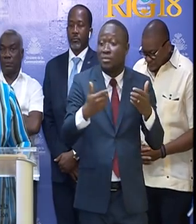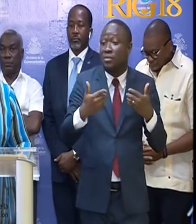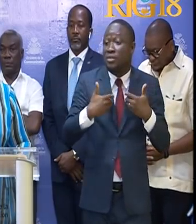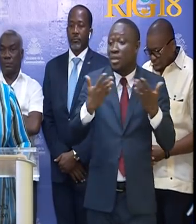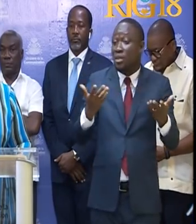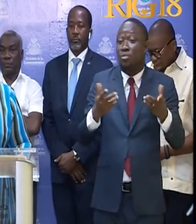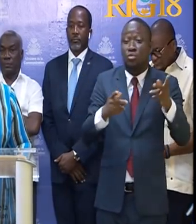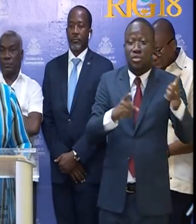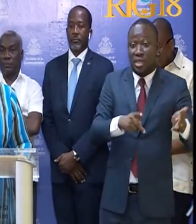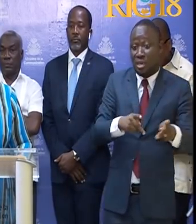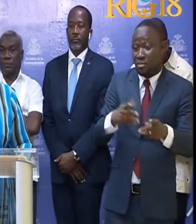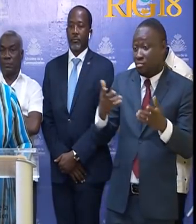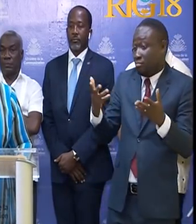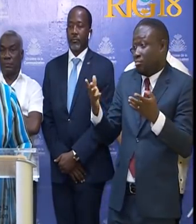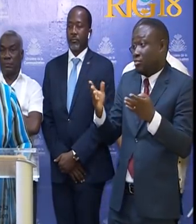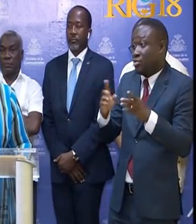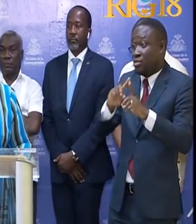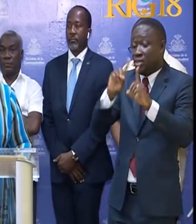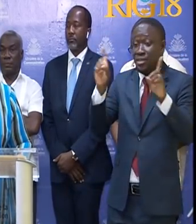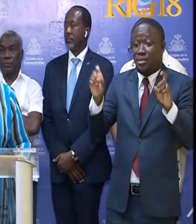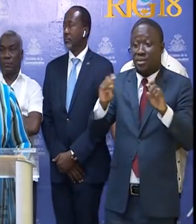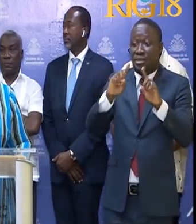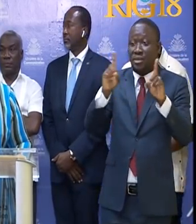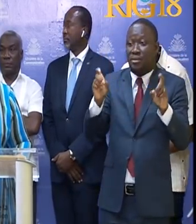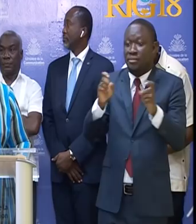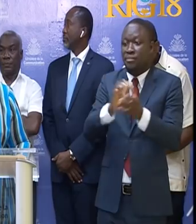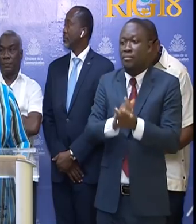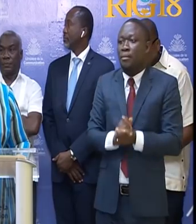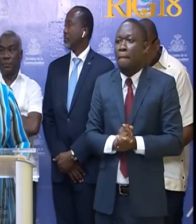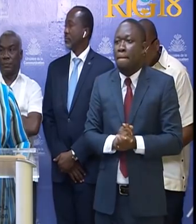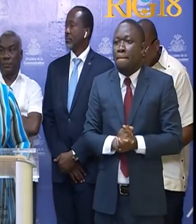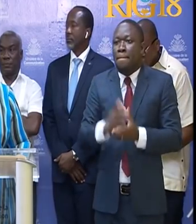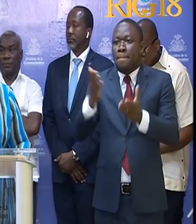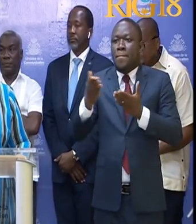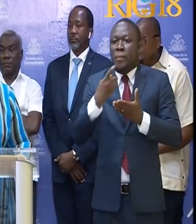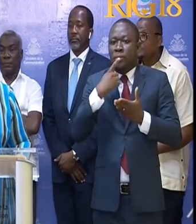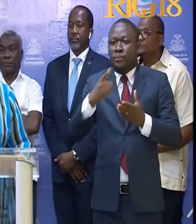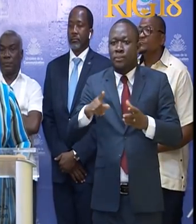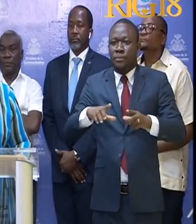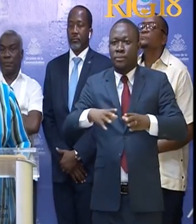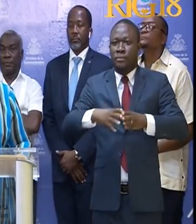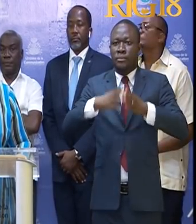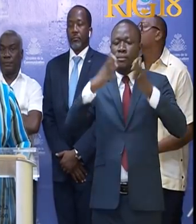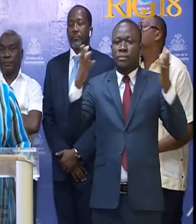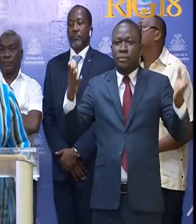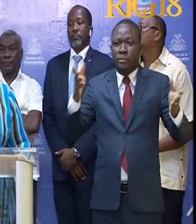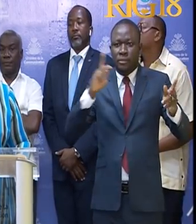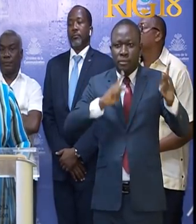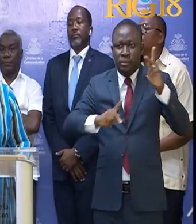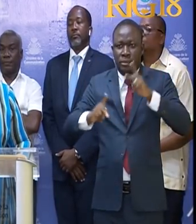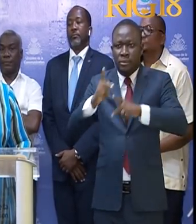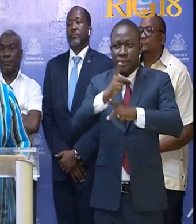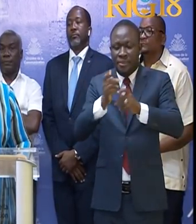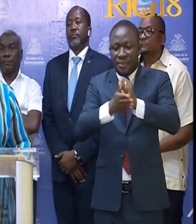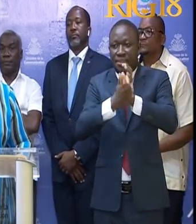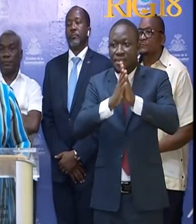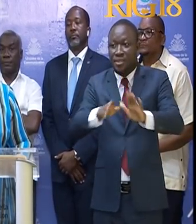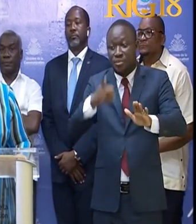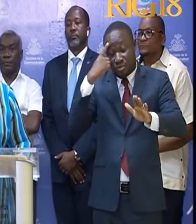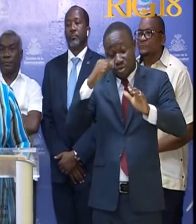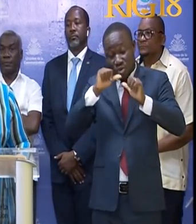faire pour monde ça et puis nous fait test donc moi voulais dire en gros pour population en kembe calme